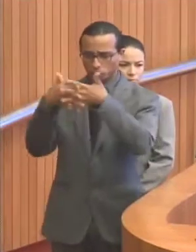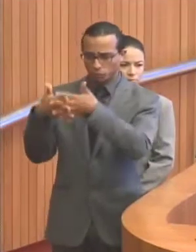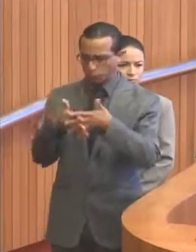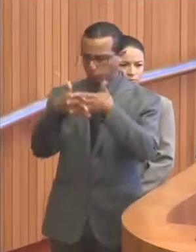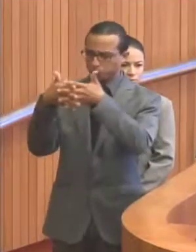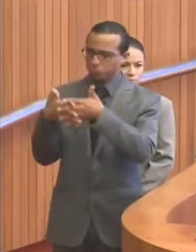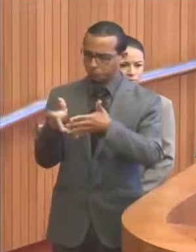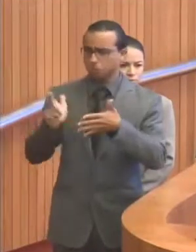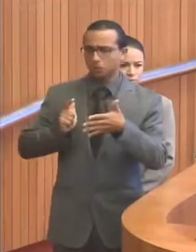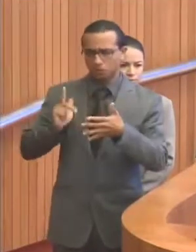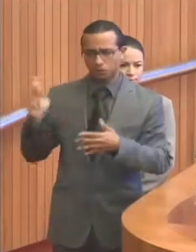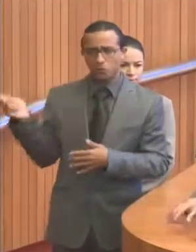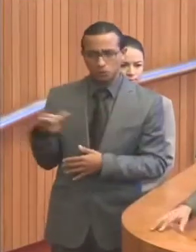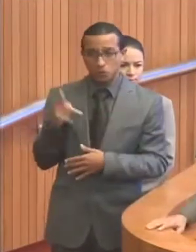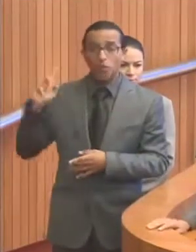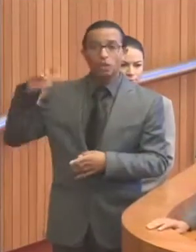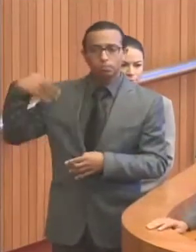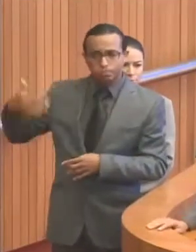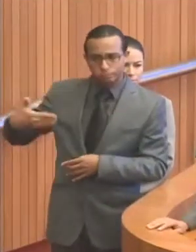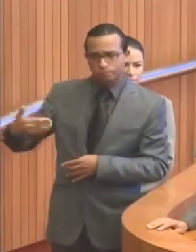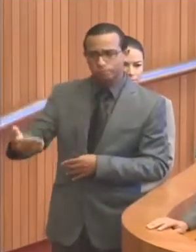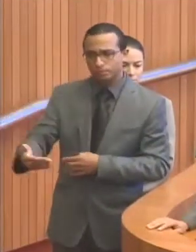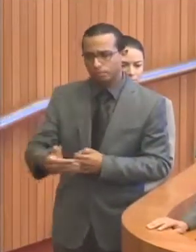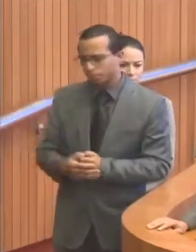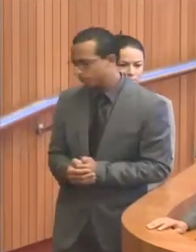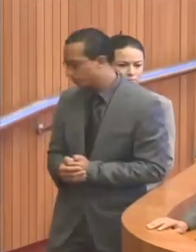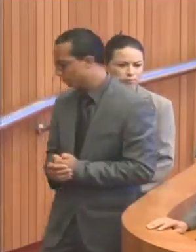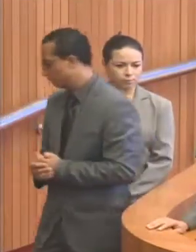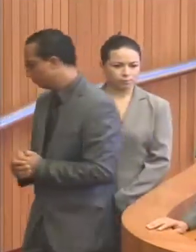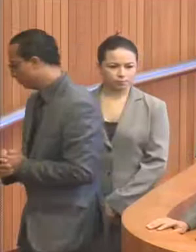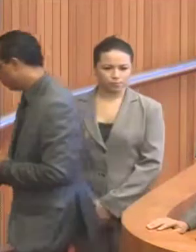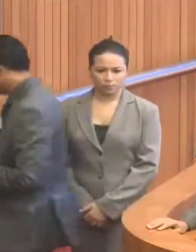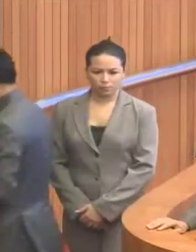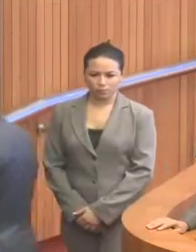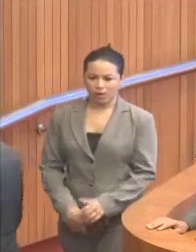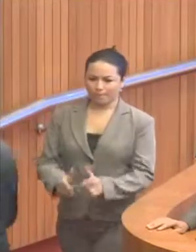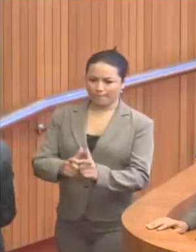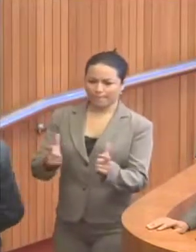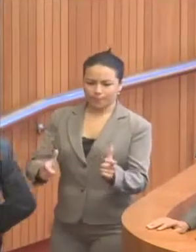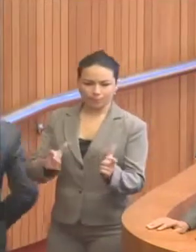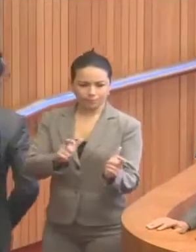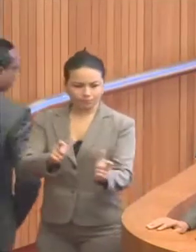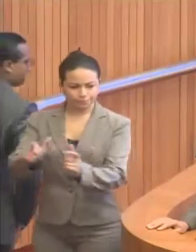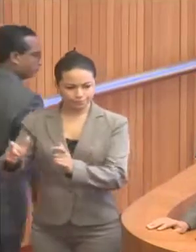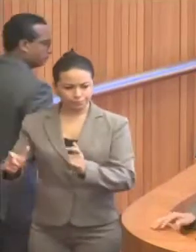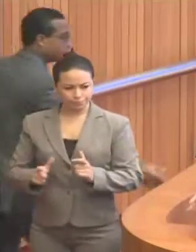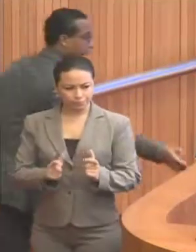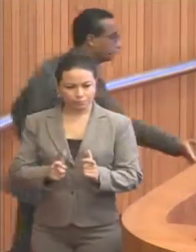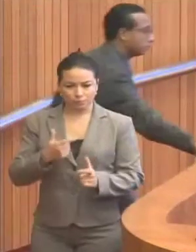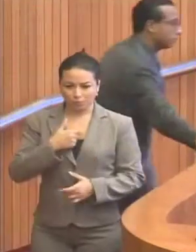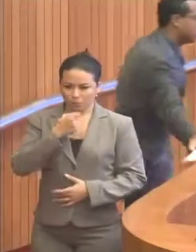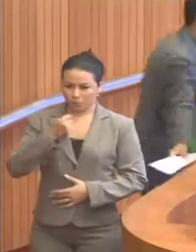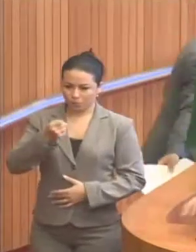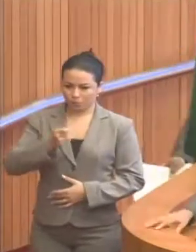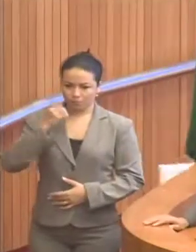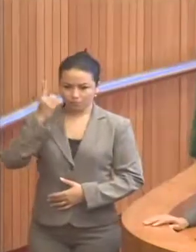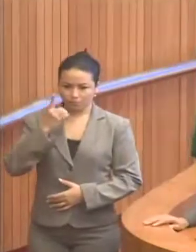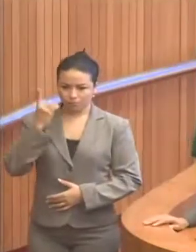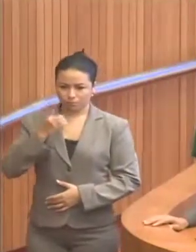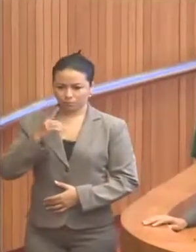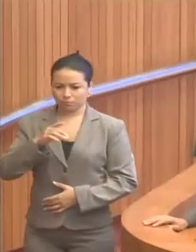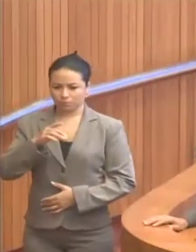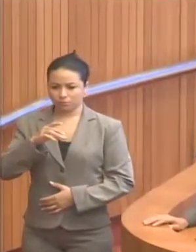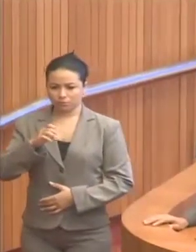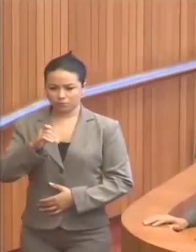vem acontecendo e continua em grande parte dos municípios. Vou conceder a parte ao deputado César